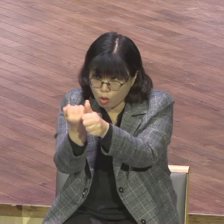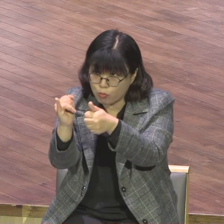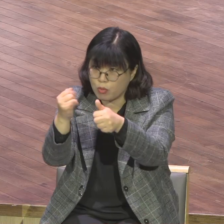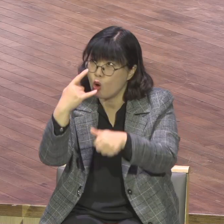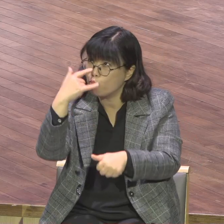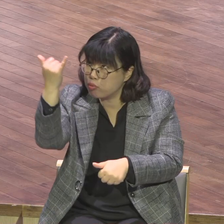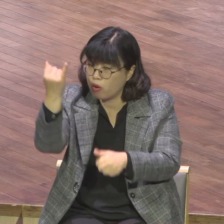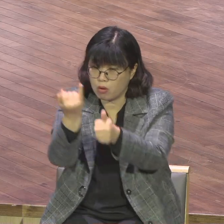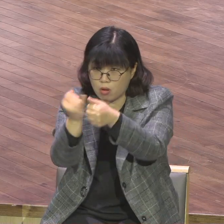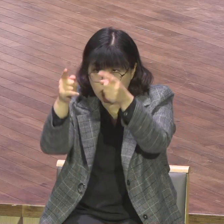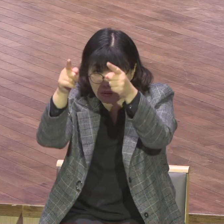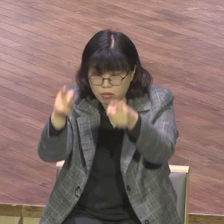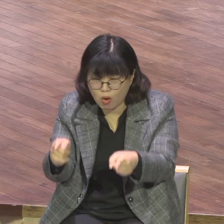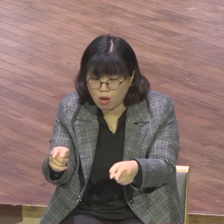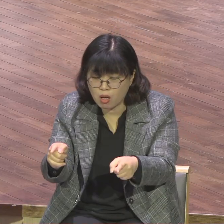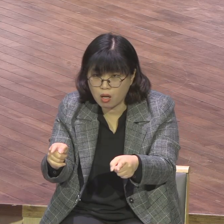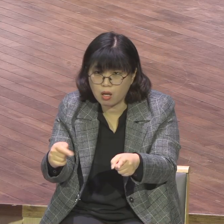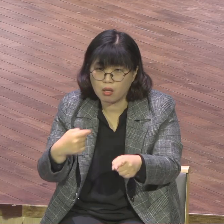기도 많이 해야 돼요.